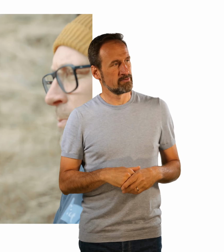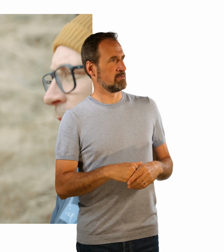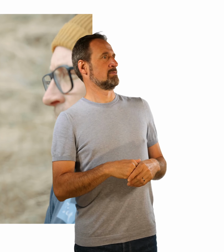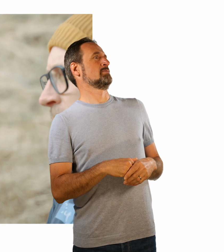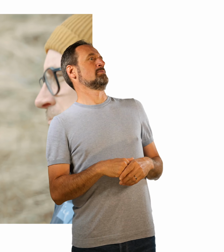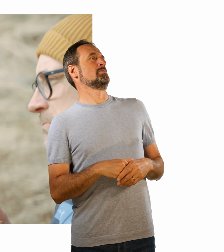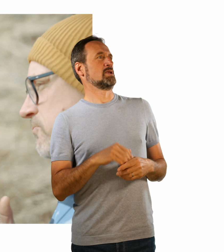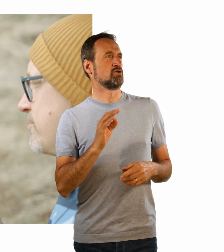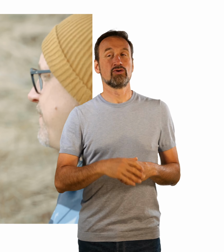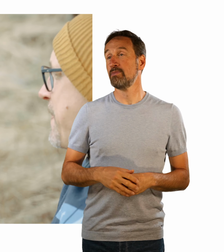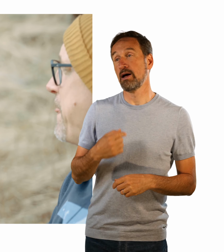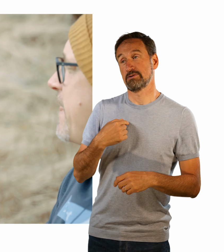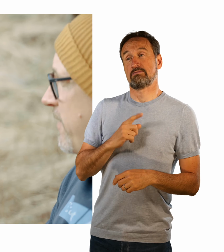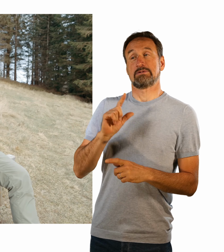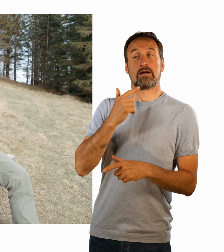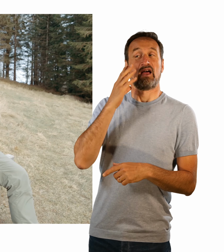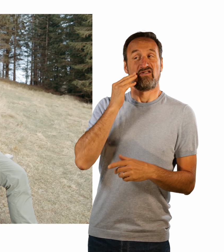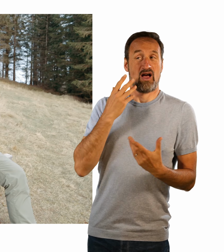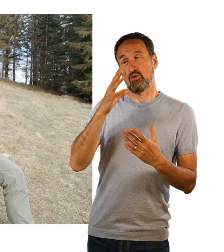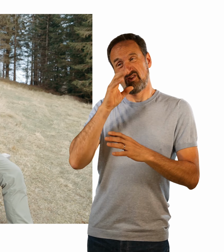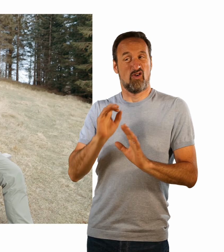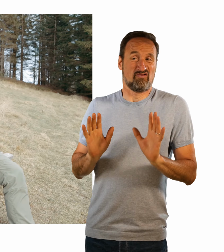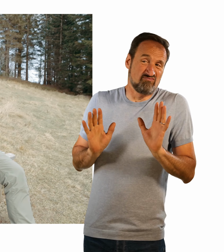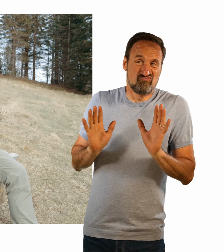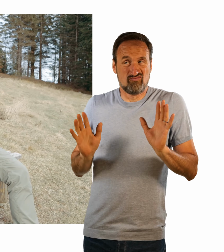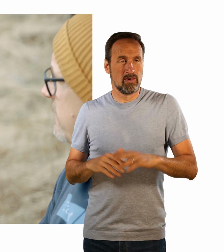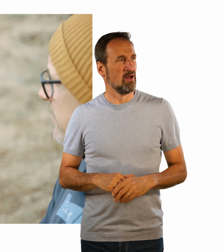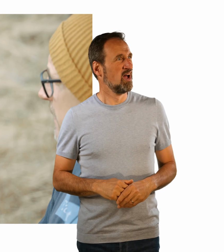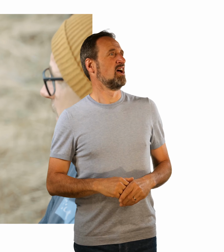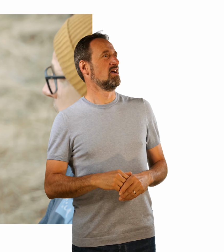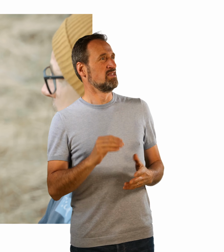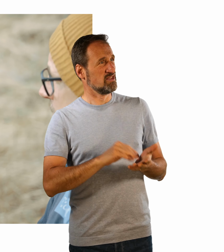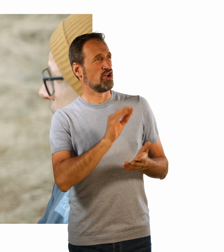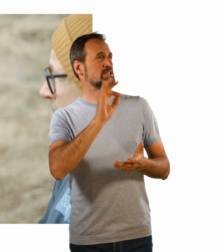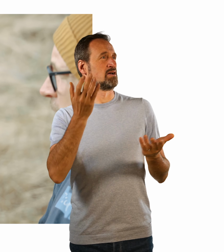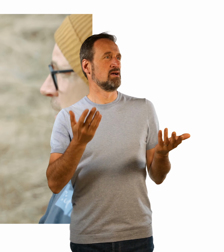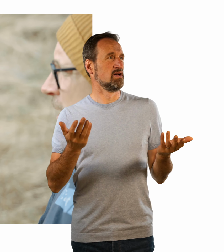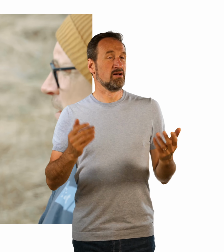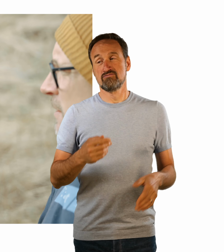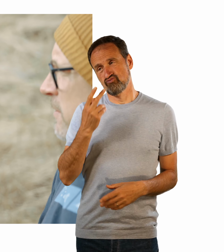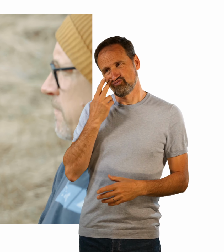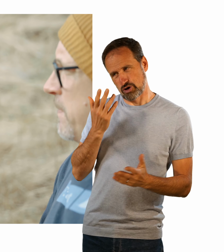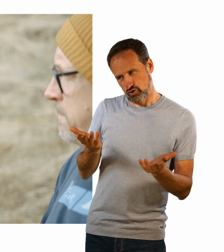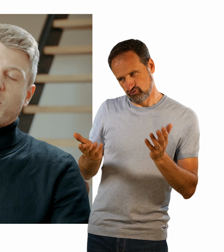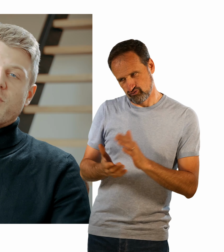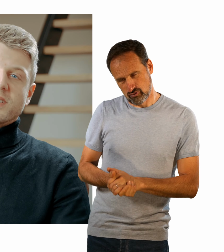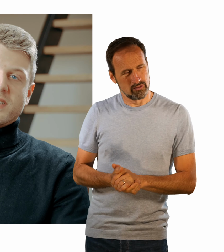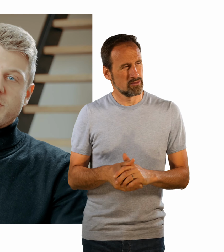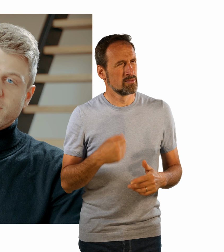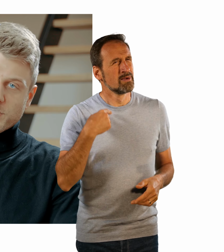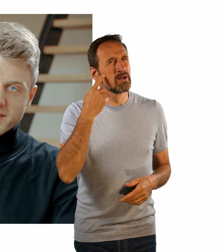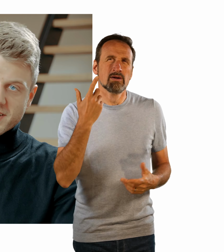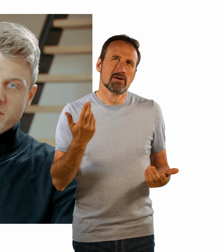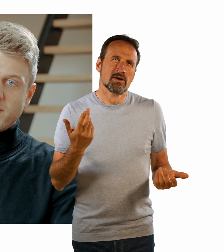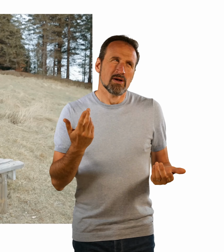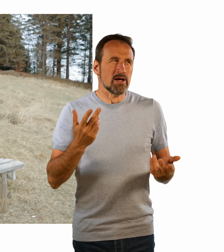keine Erfahrung mit, aber... Noch besser? Werden wir sehen, genau. Ja. Gut. Ich dachte mir, was soll's.